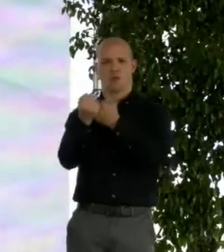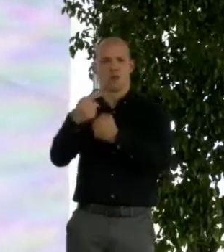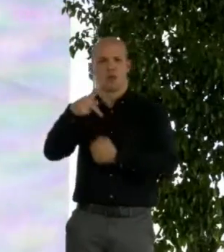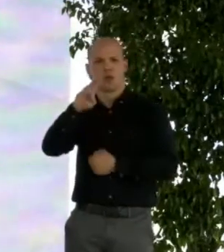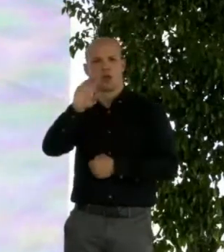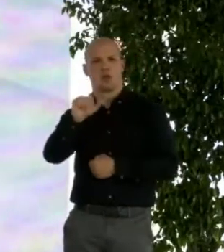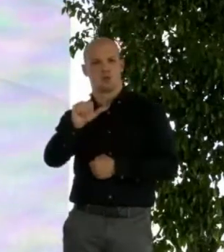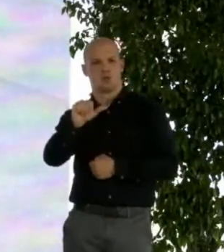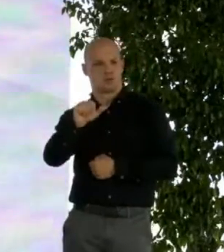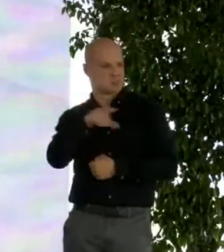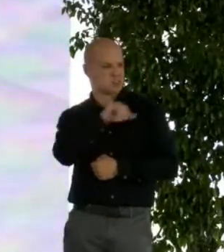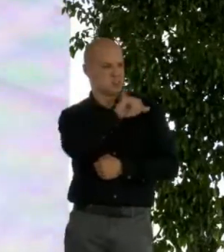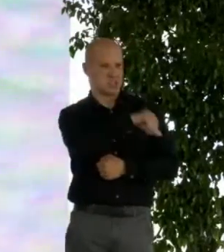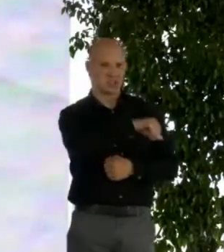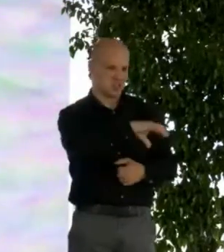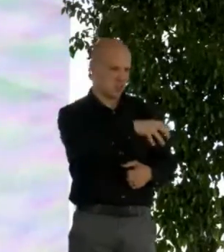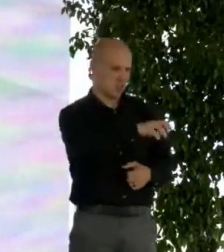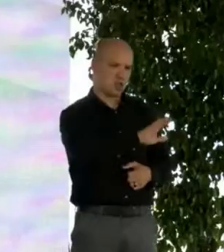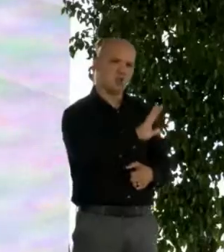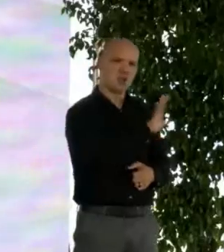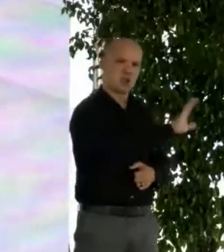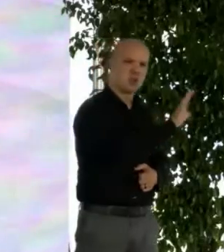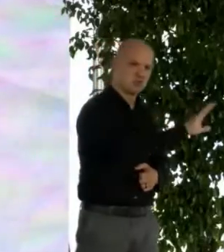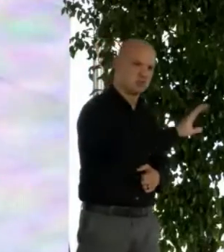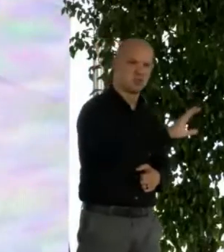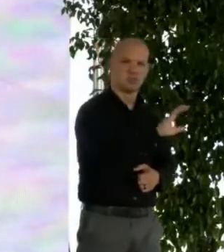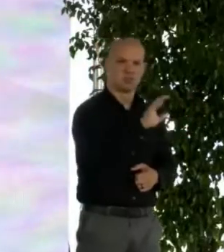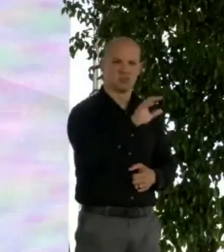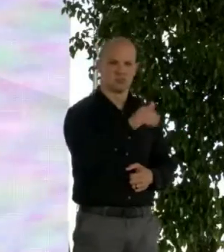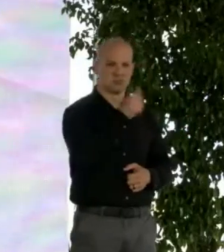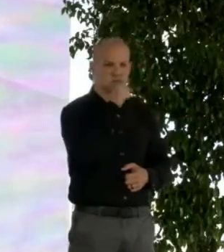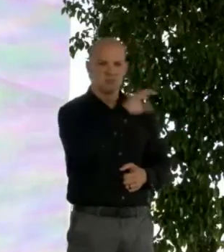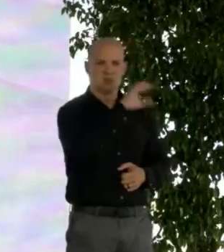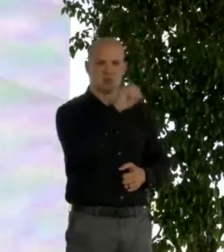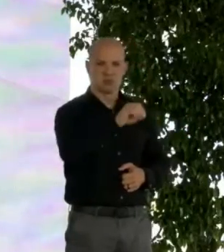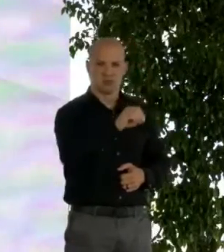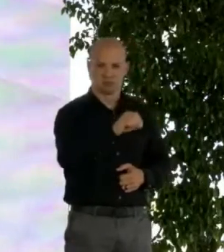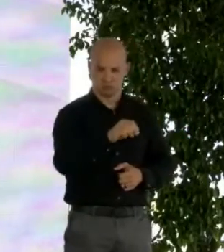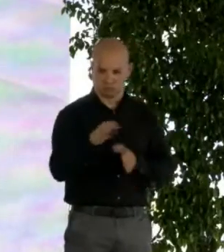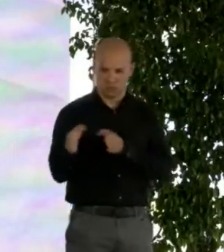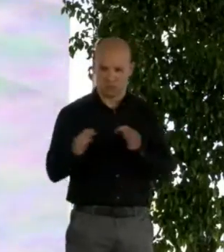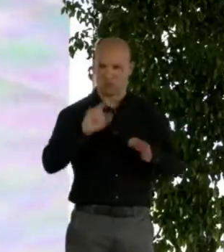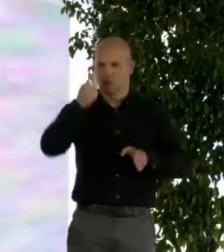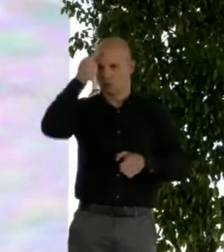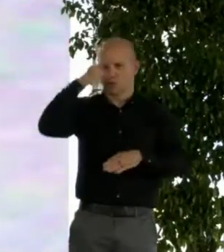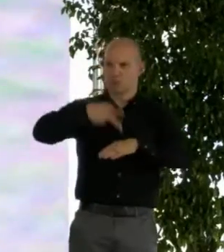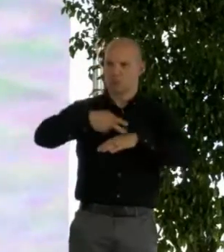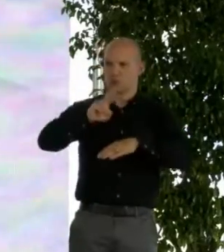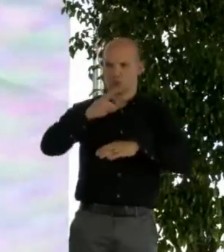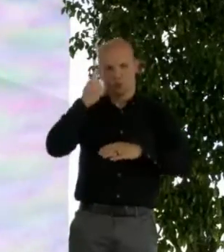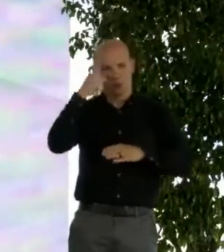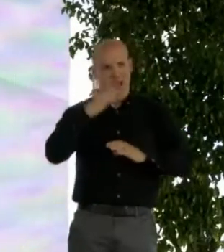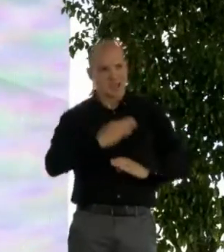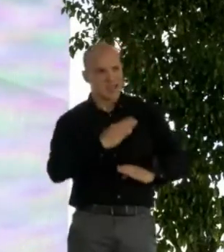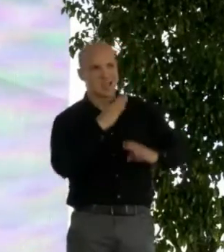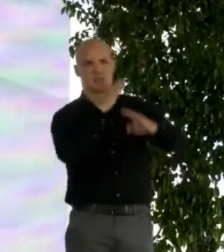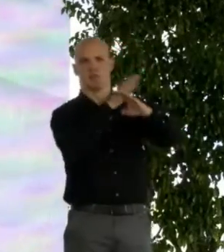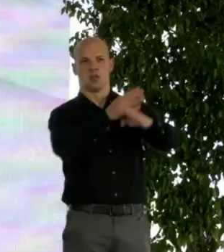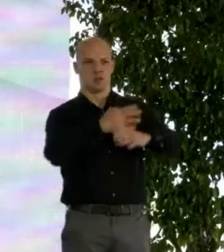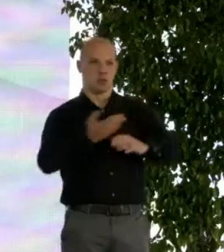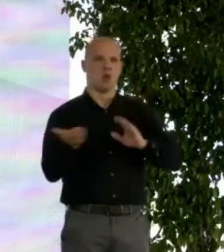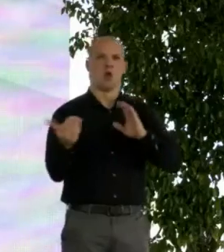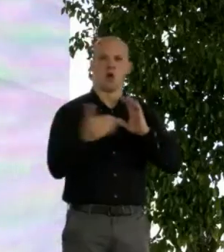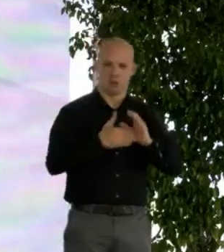determina que esa válvula le corresponde a la empresa privada, ¿cuál va a ser el plan del gobierno de Puerto Rico para evitar que ocurran los